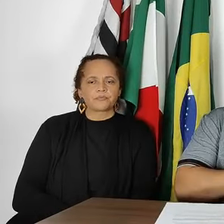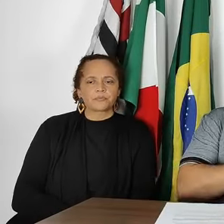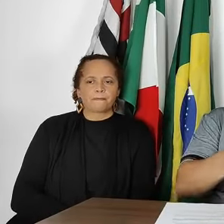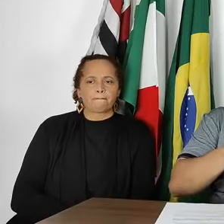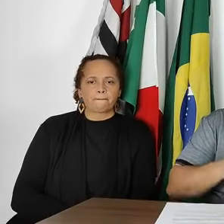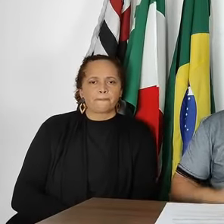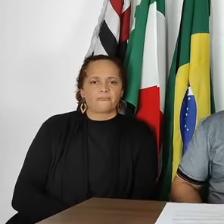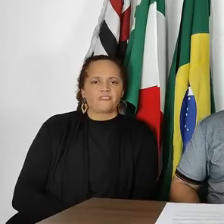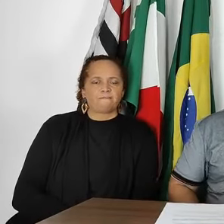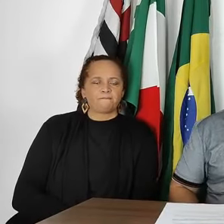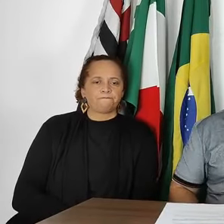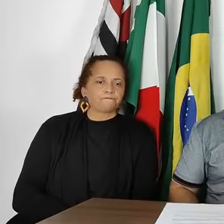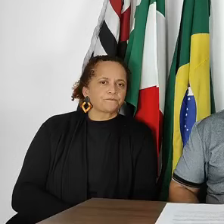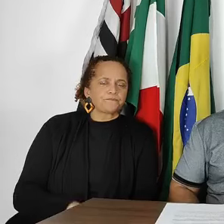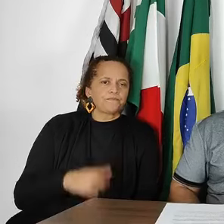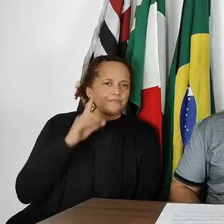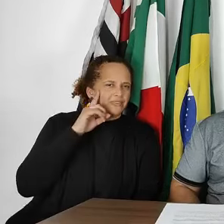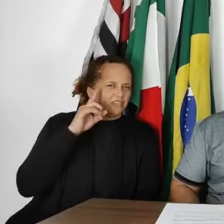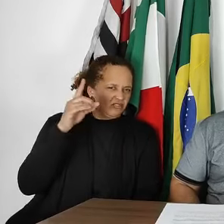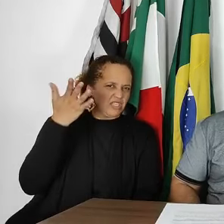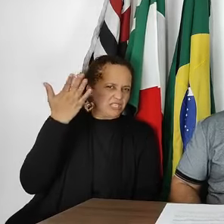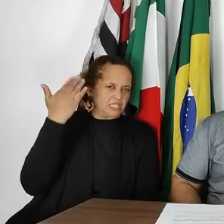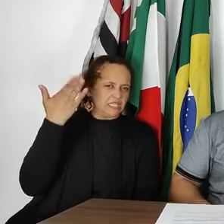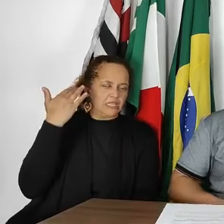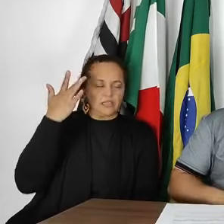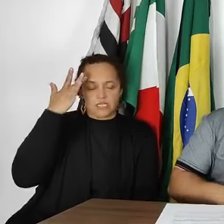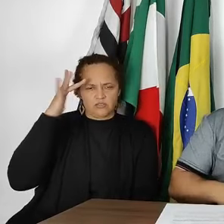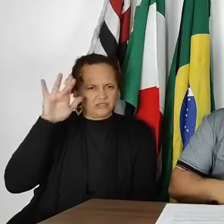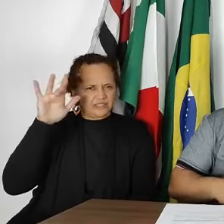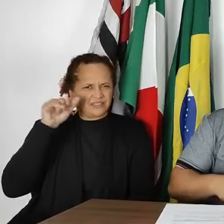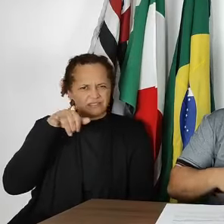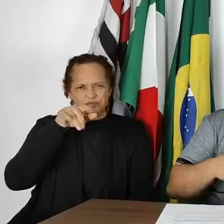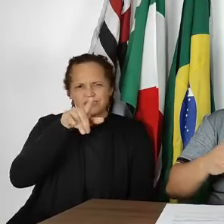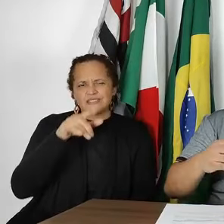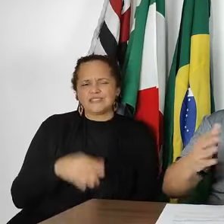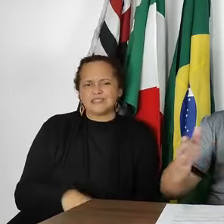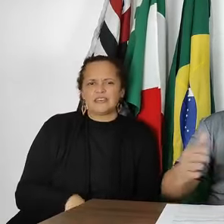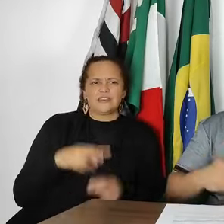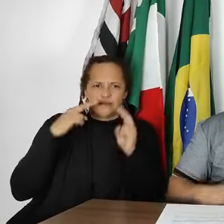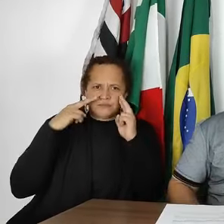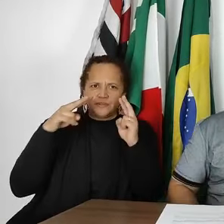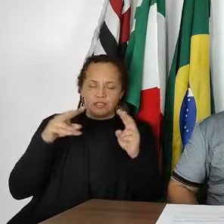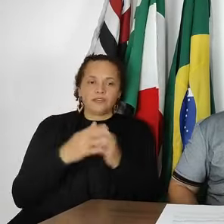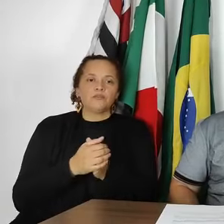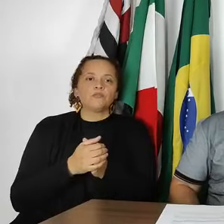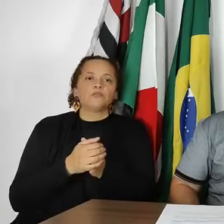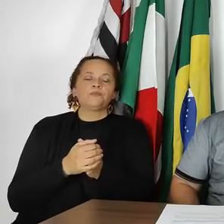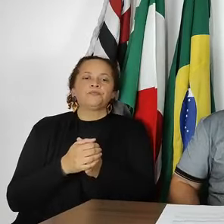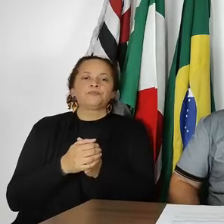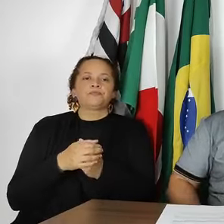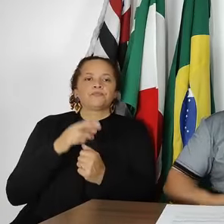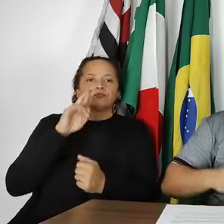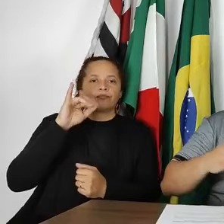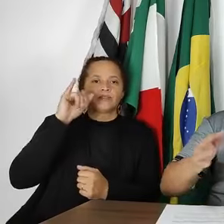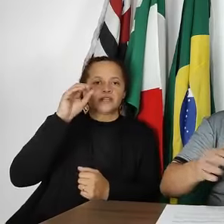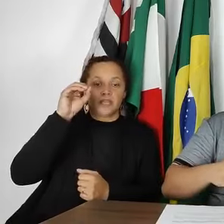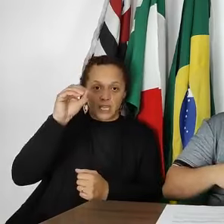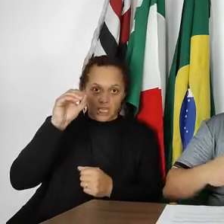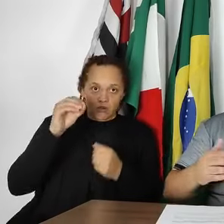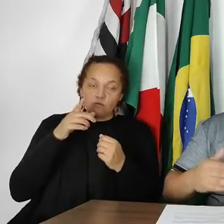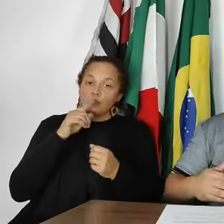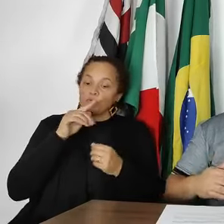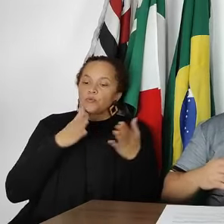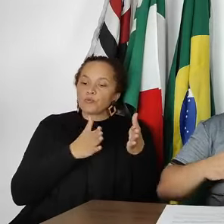Esse tempo atrás, não sei se todos acompanham, né? O Rio Pinheiros está num processo de